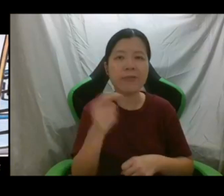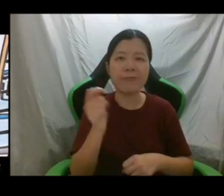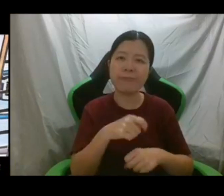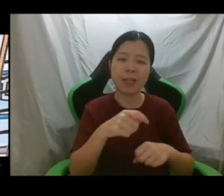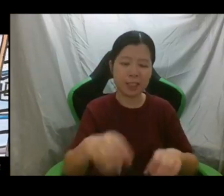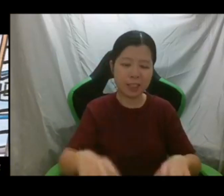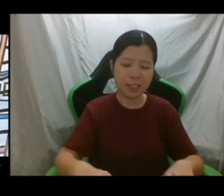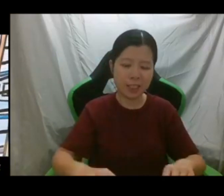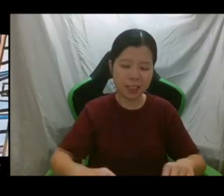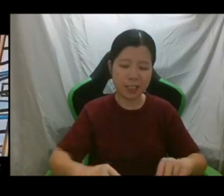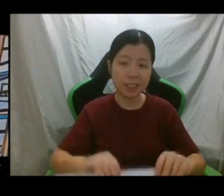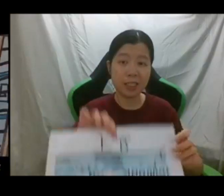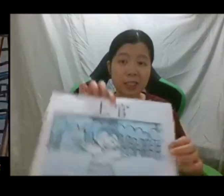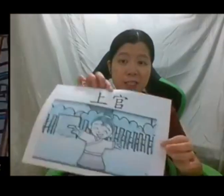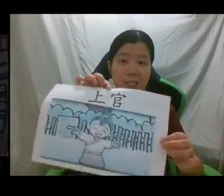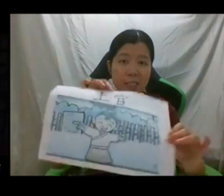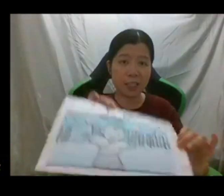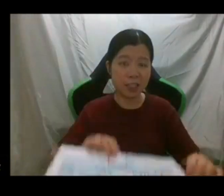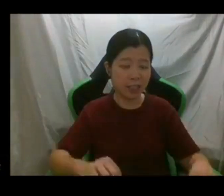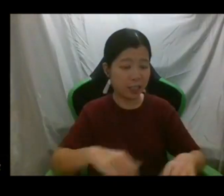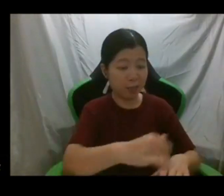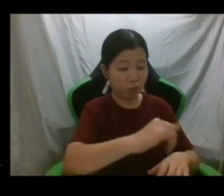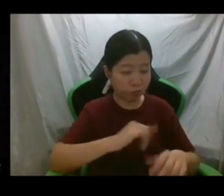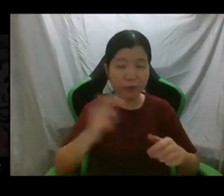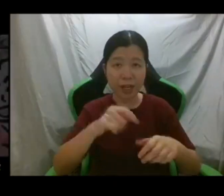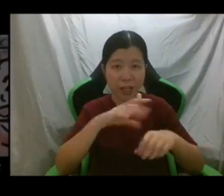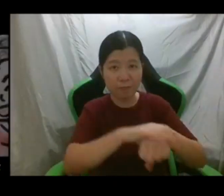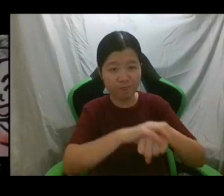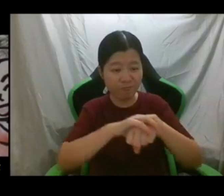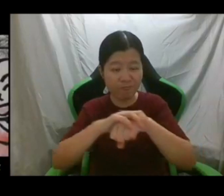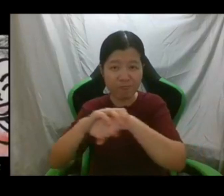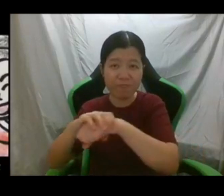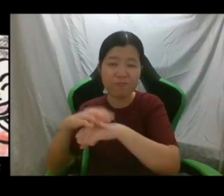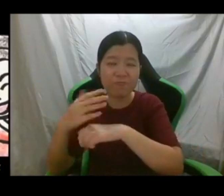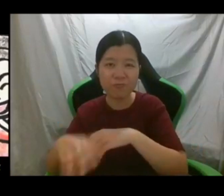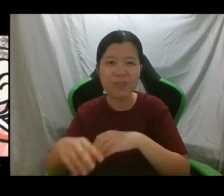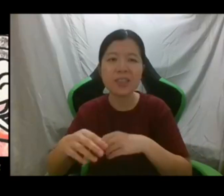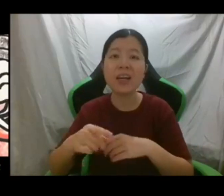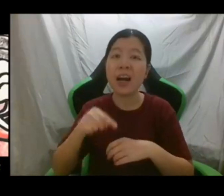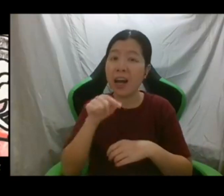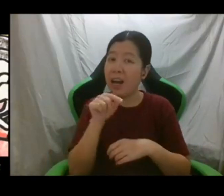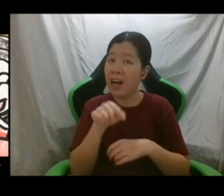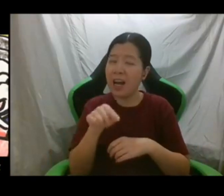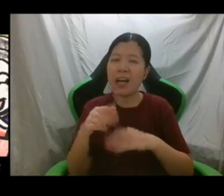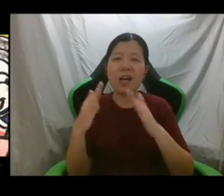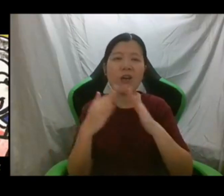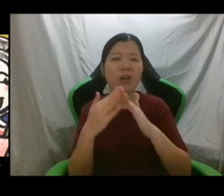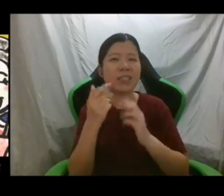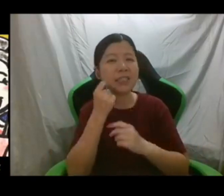開個水缸。呢個時候， 屋企嘅大人趕到嚟